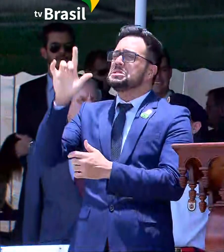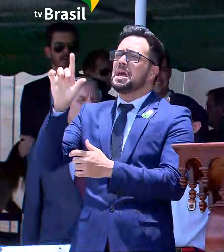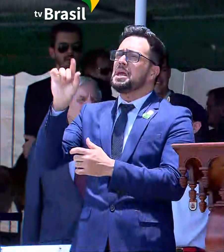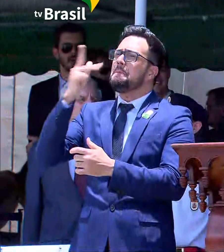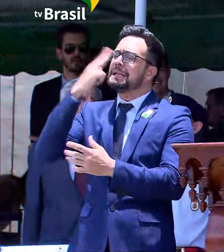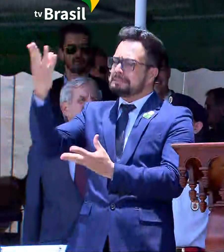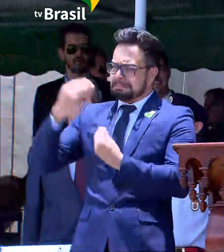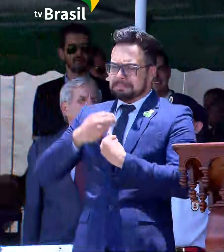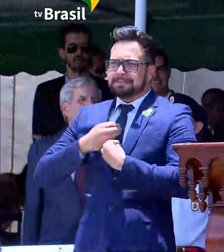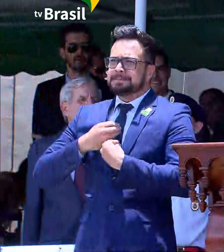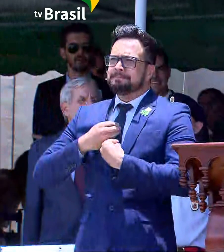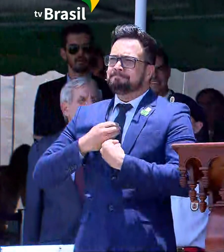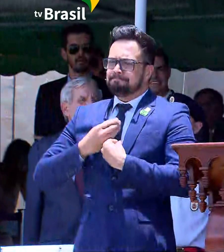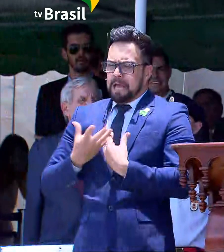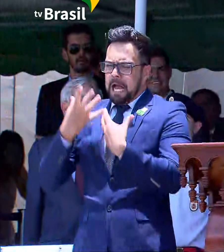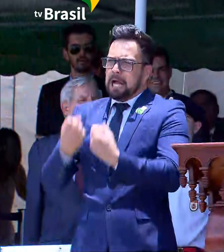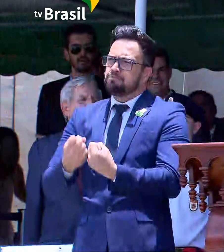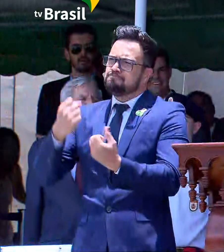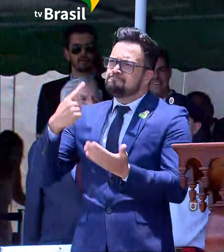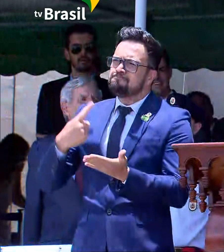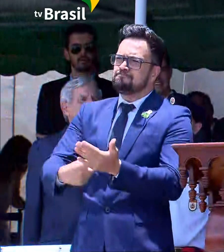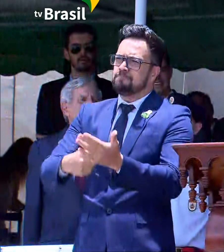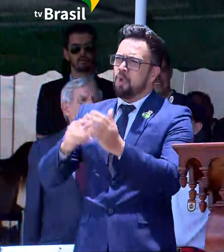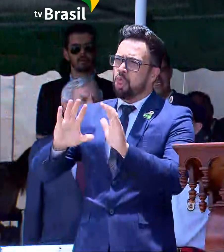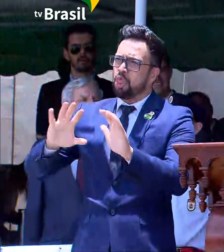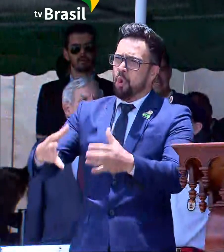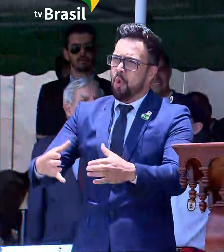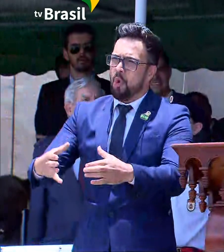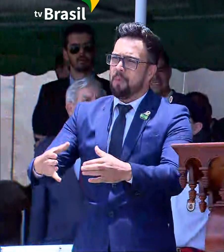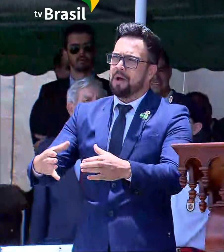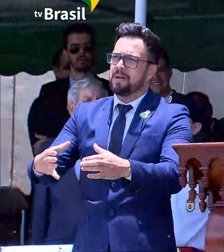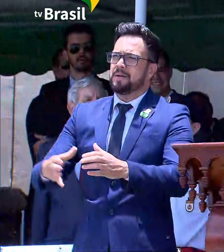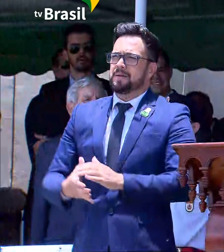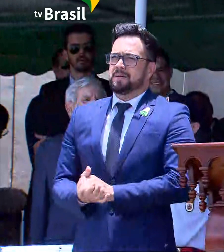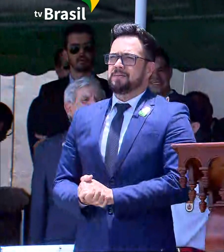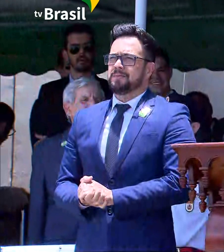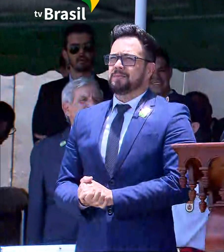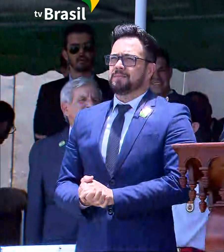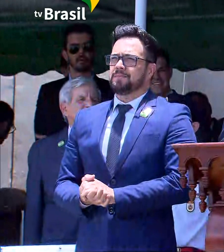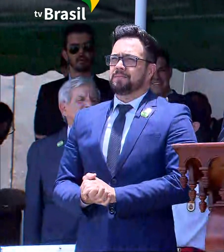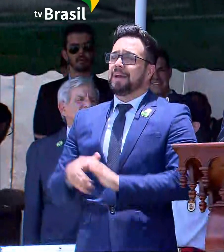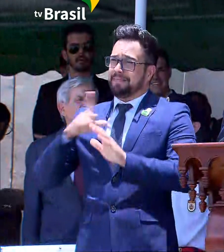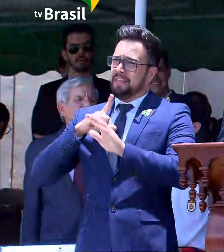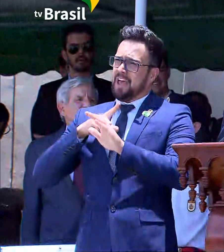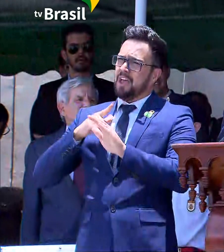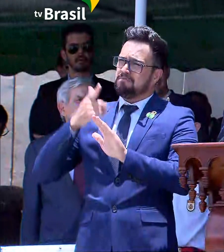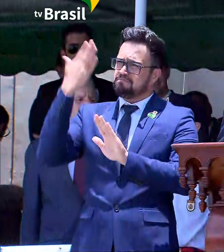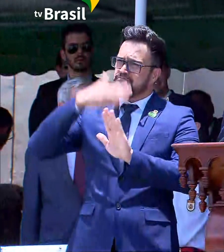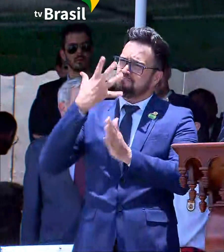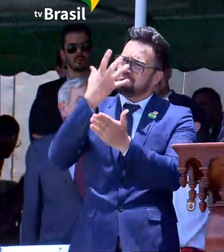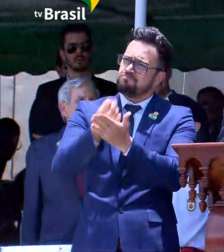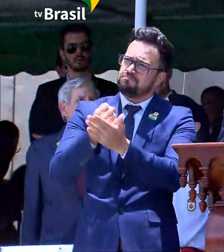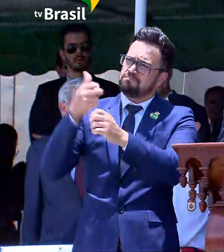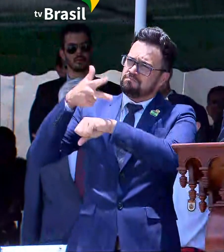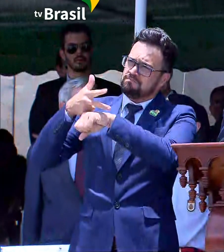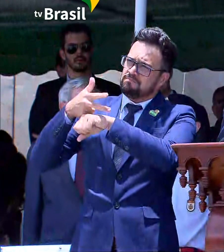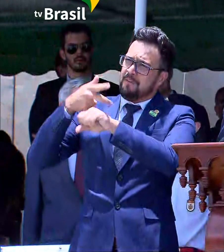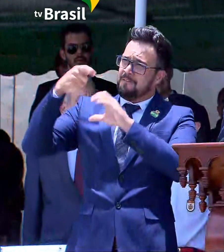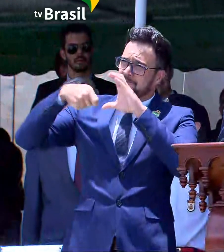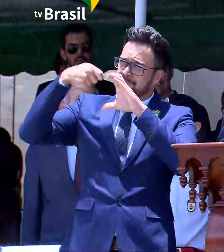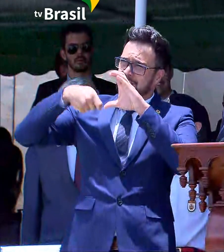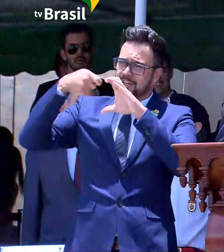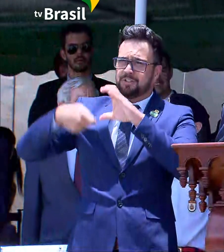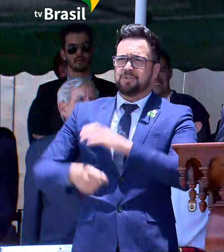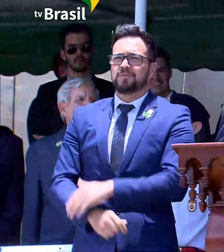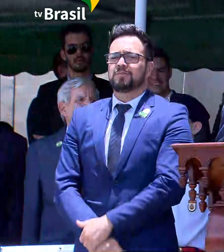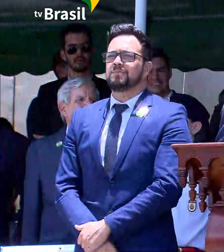e assumi um compromisso com aquela turma, que por coincidência está gravada em vídeo. Falei